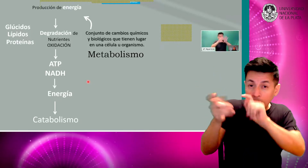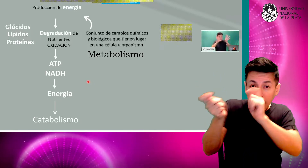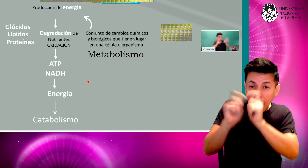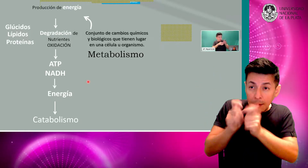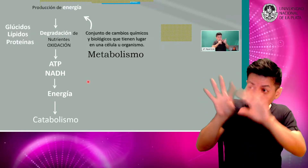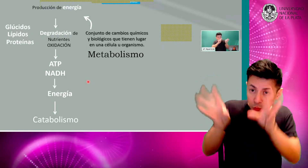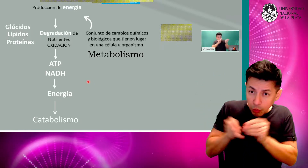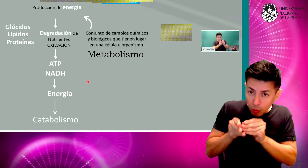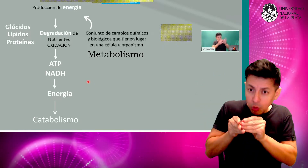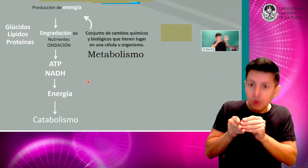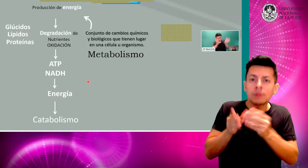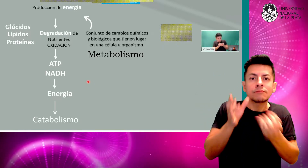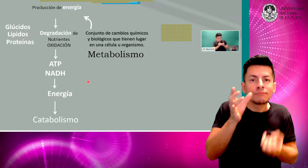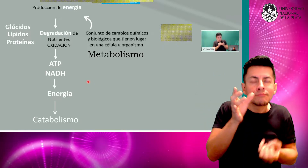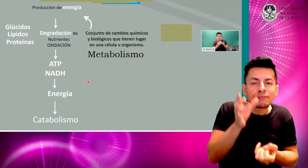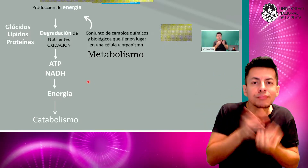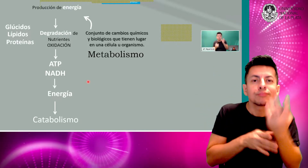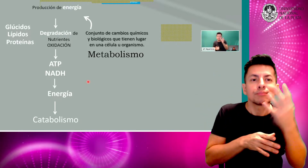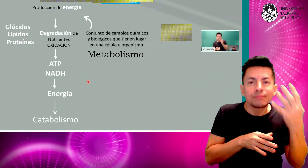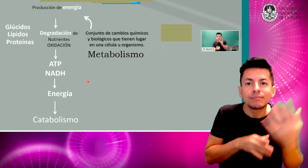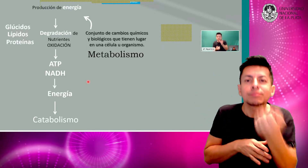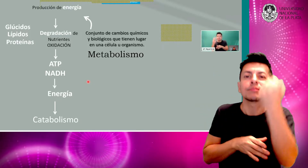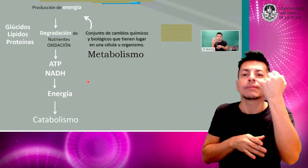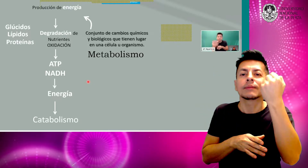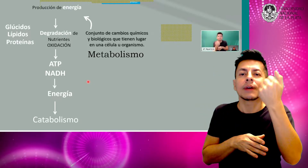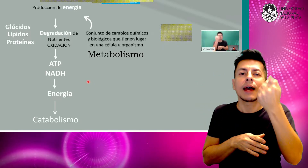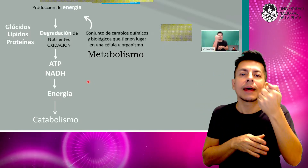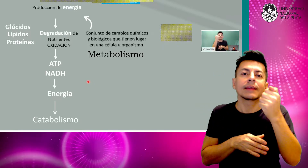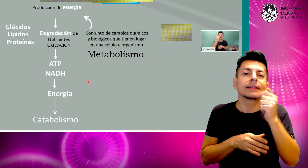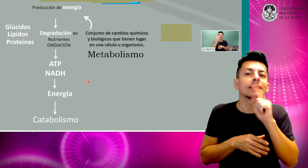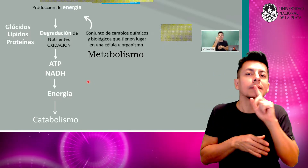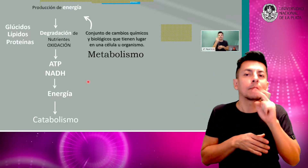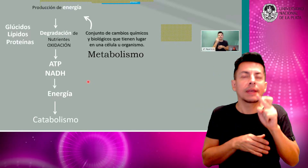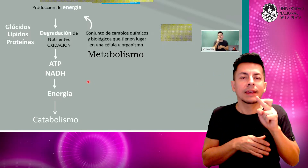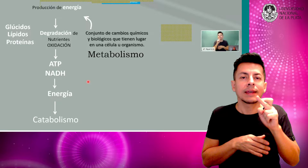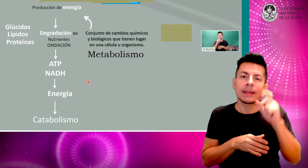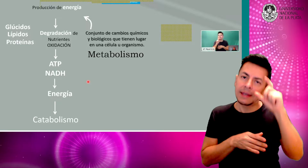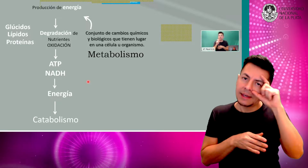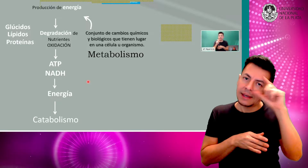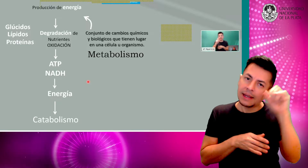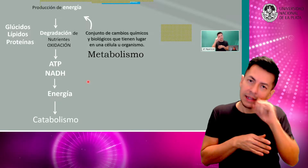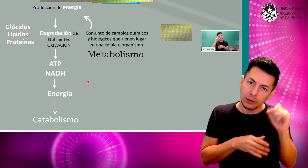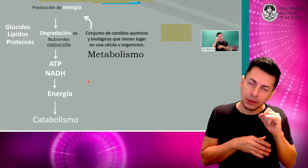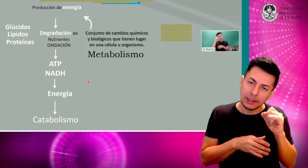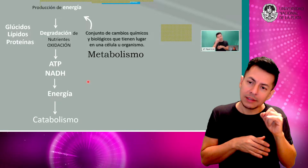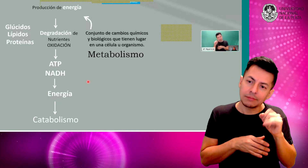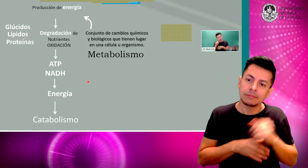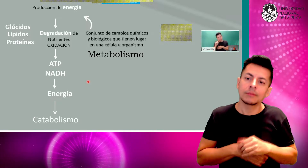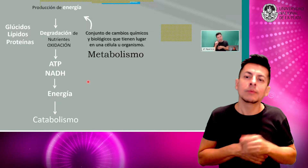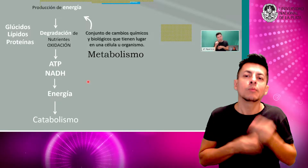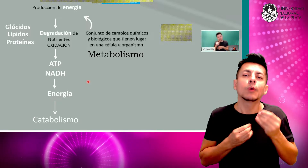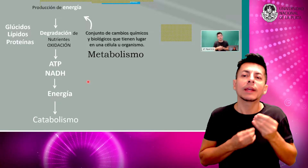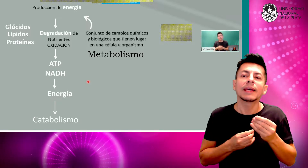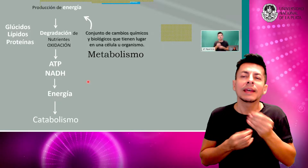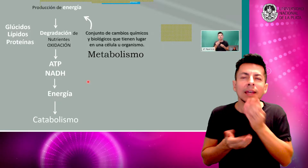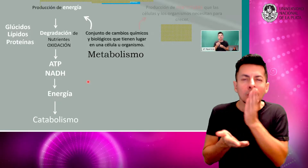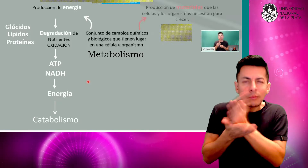y electrones a partir de la degradación de nutrientes. ¿Sí?